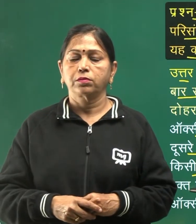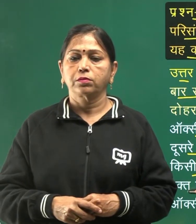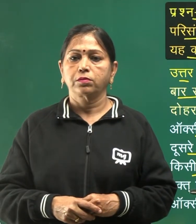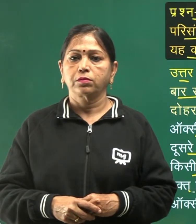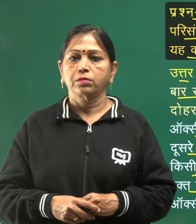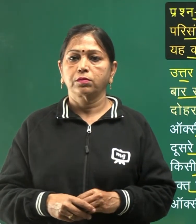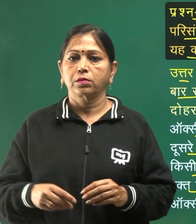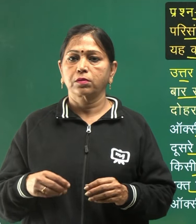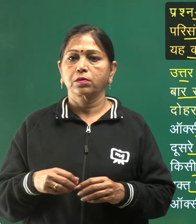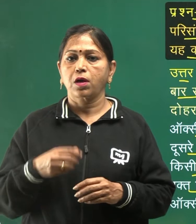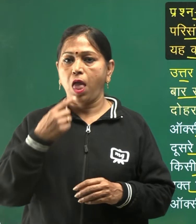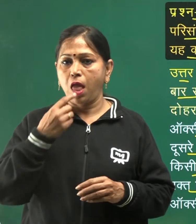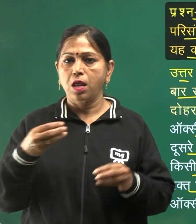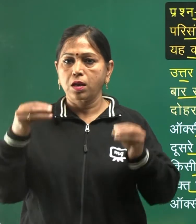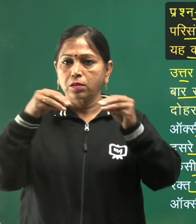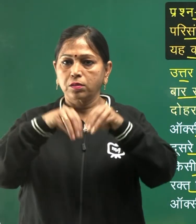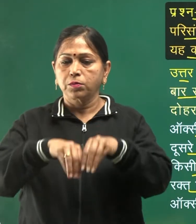रक्त मिल जाए तो